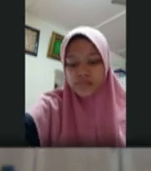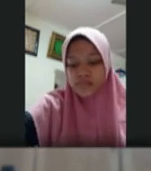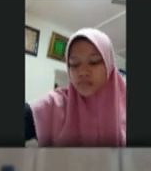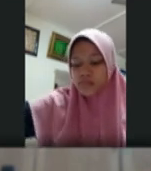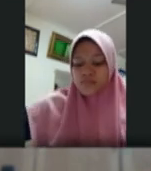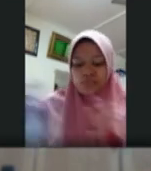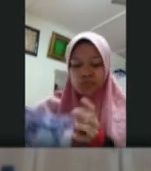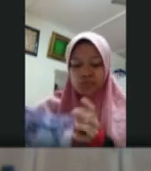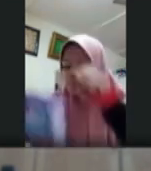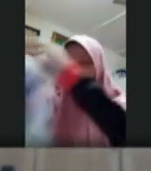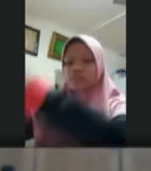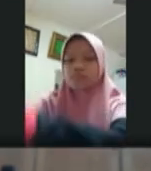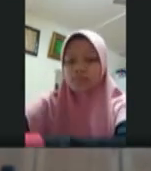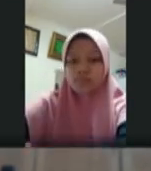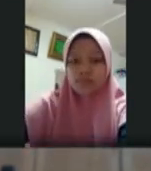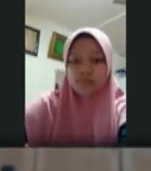Hai terlihat Japan oke